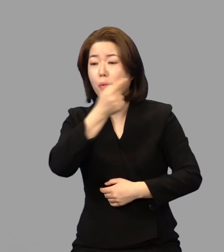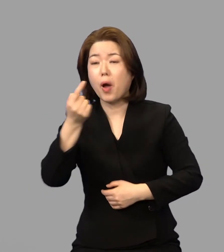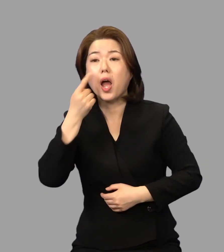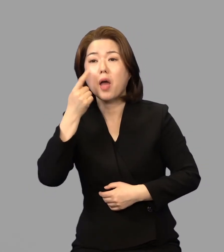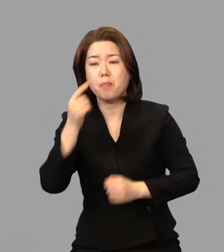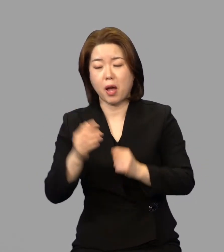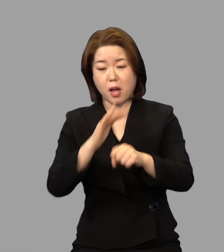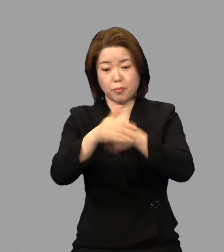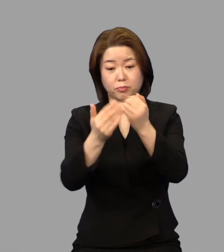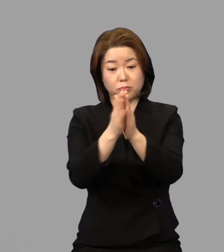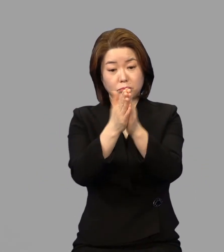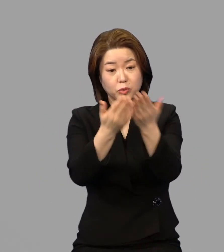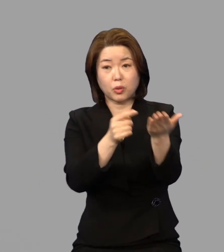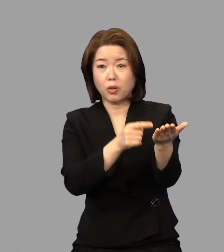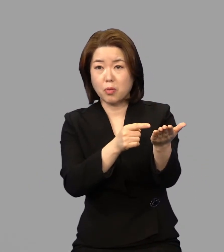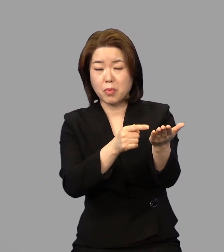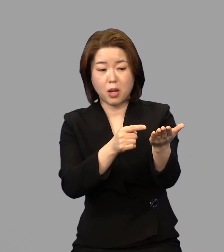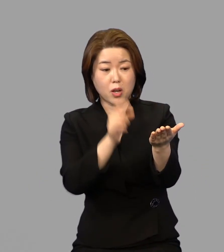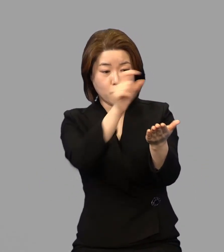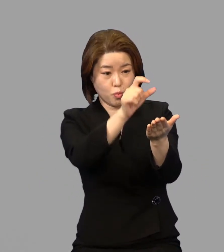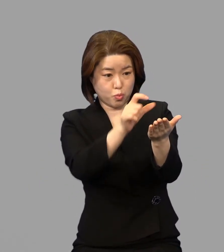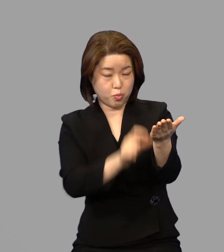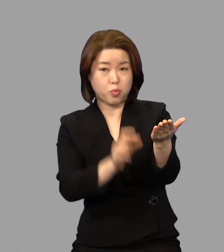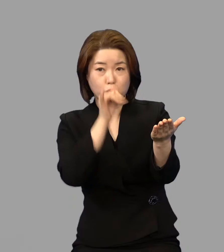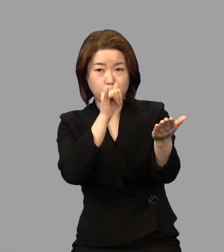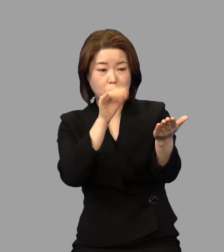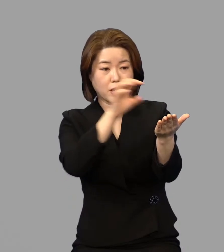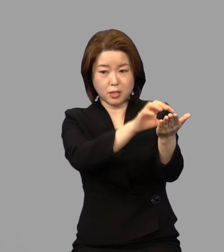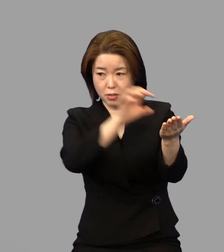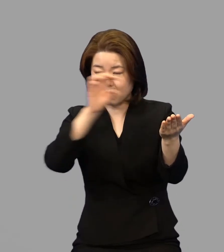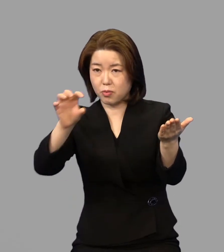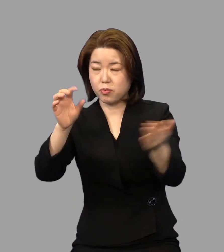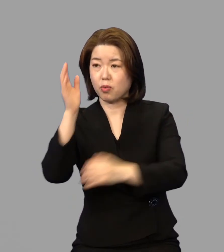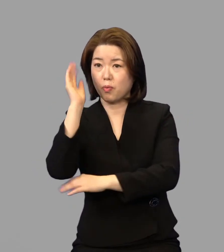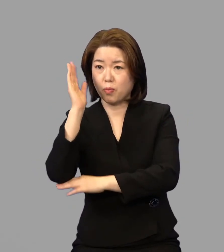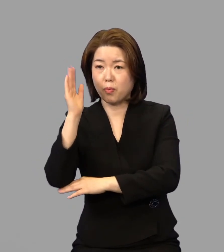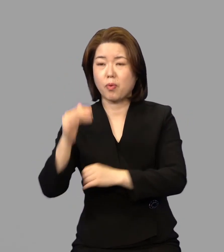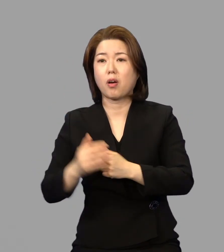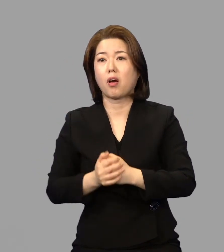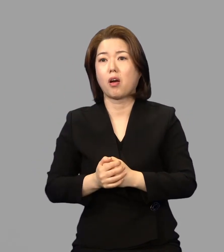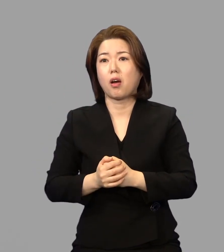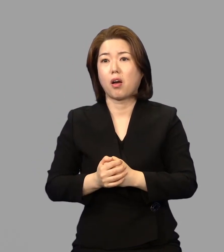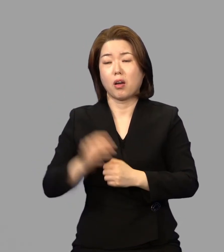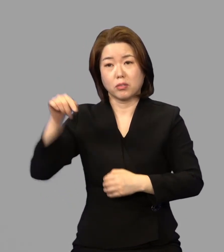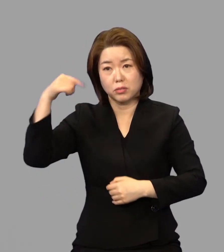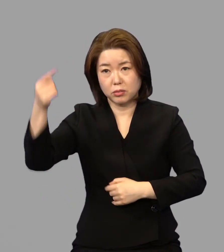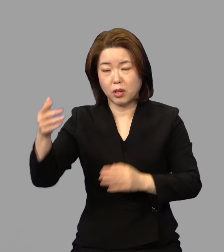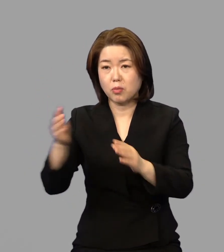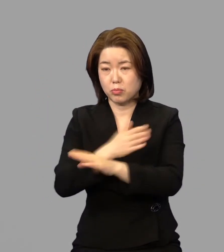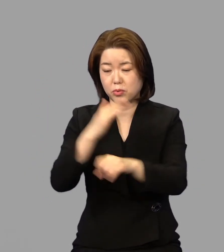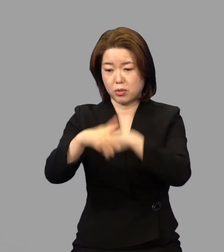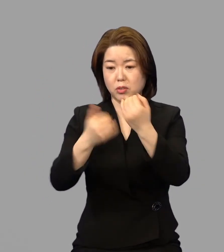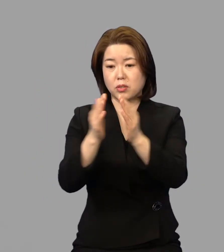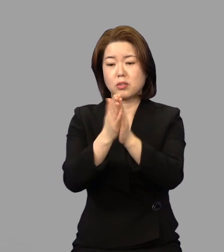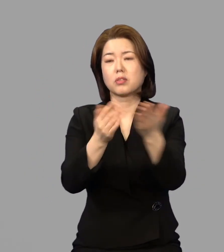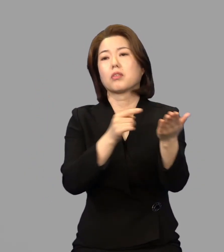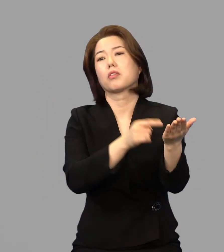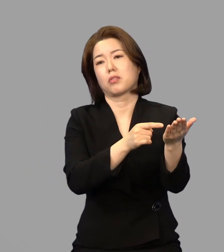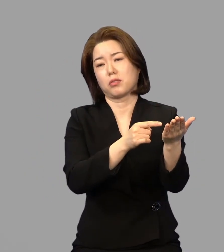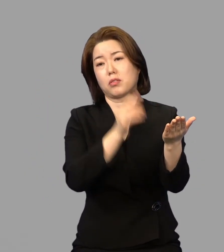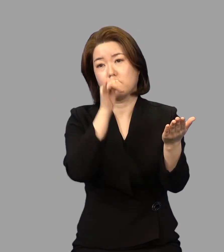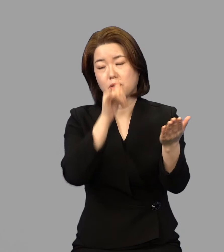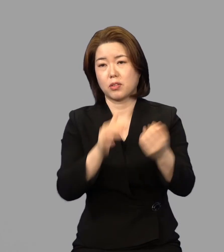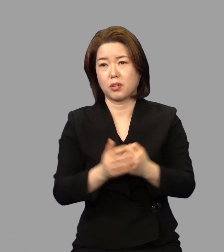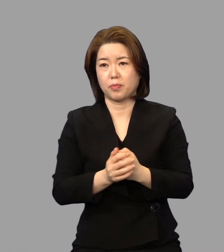이게 성경이 그렇게 말하는 것을 목사님이 그렇게 하라고 하는 거라면 그 다음부터는 성경이 말하는